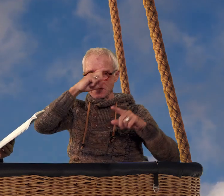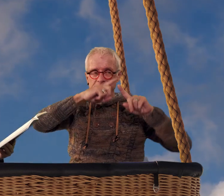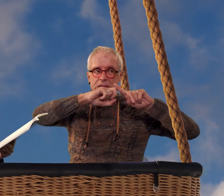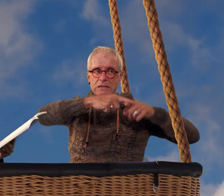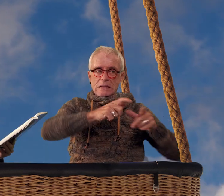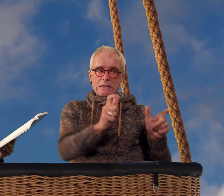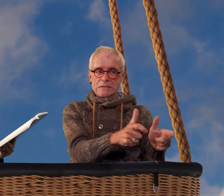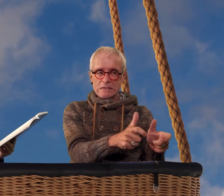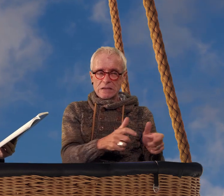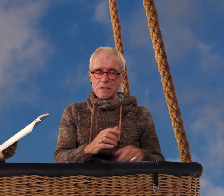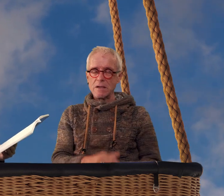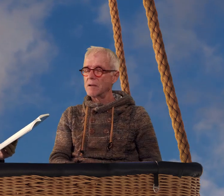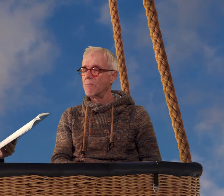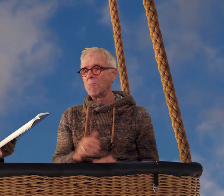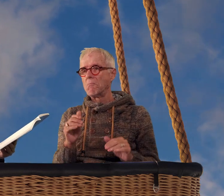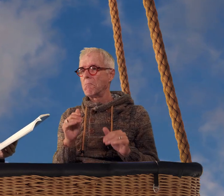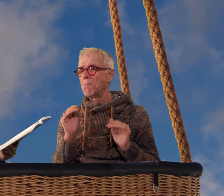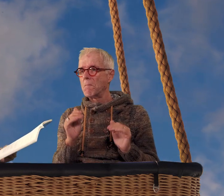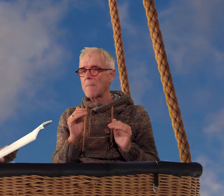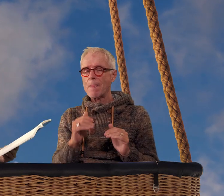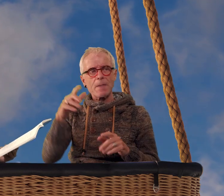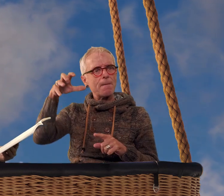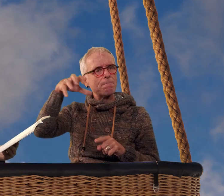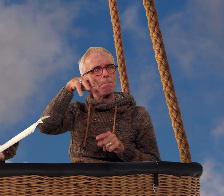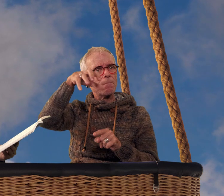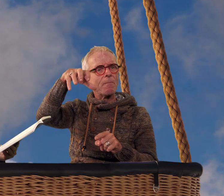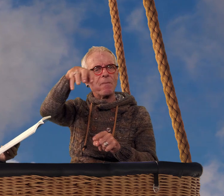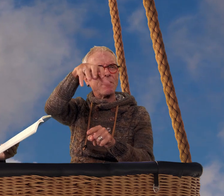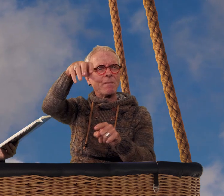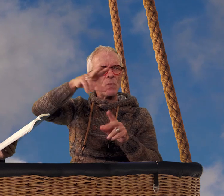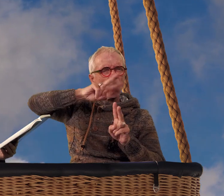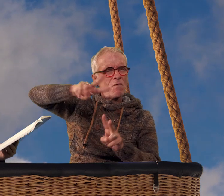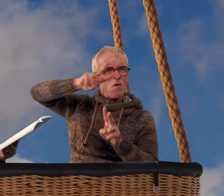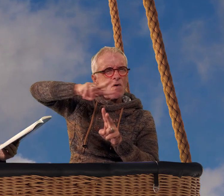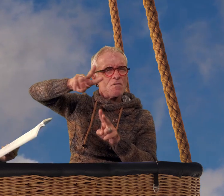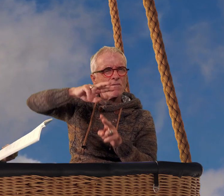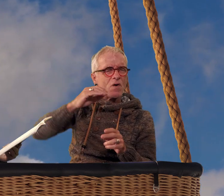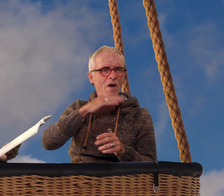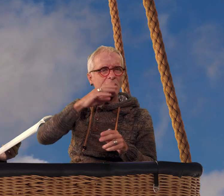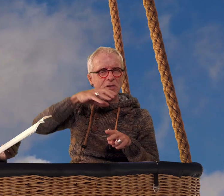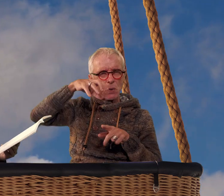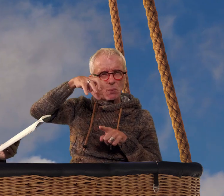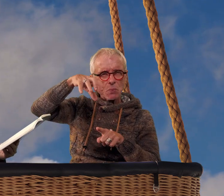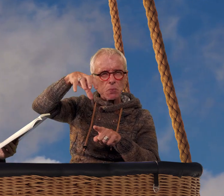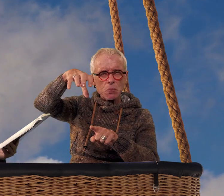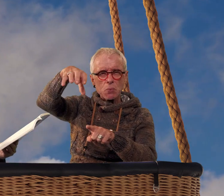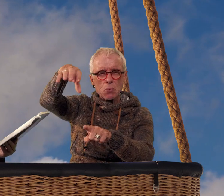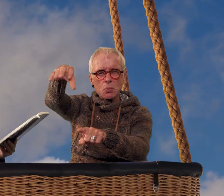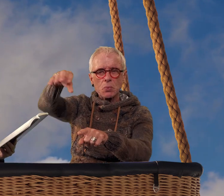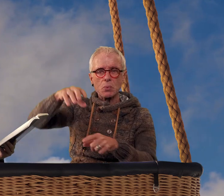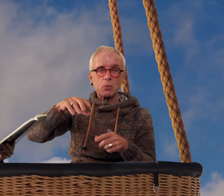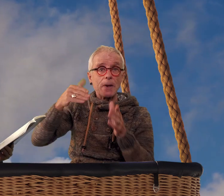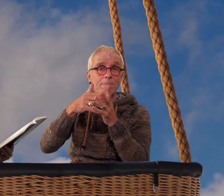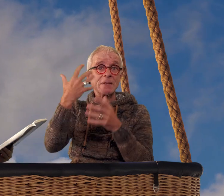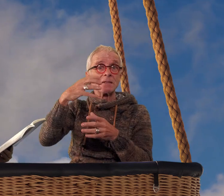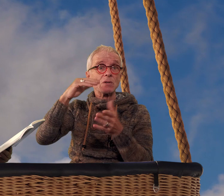peine à le contenir. Cependant, le ballon avait rencontré un courant plus rapide et nous avancions dans le sud à 1